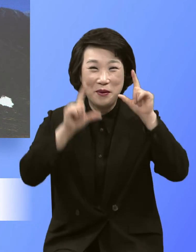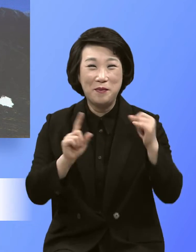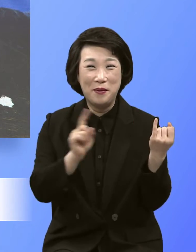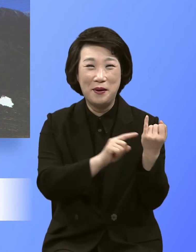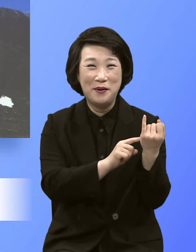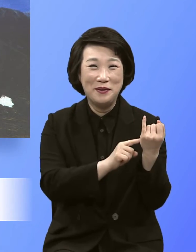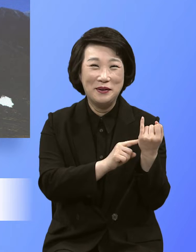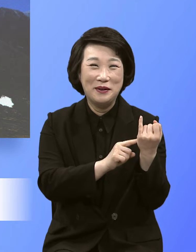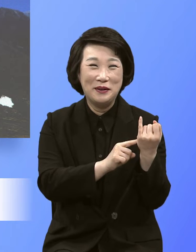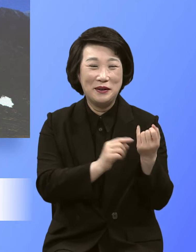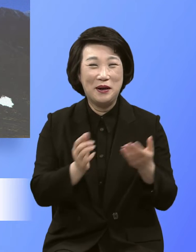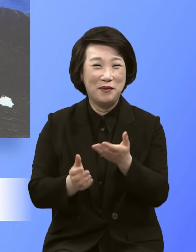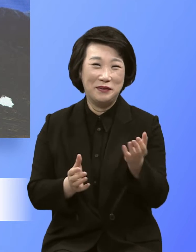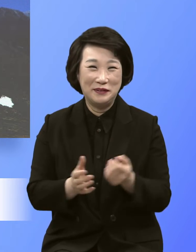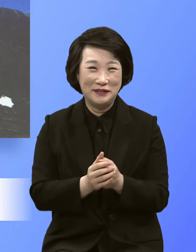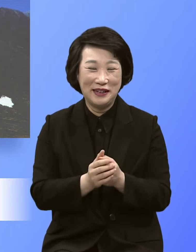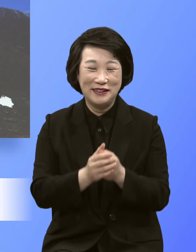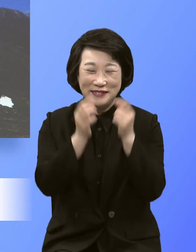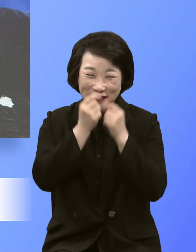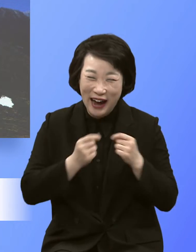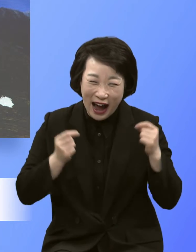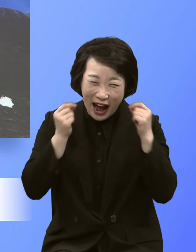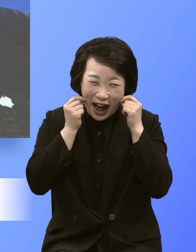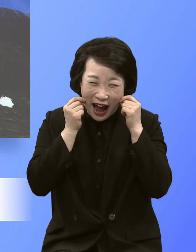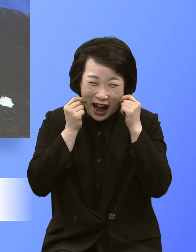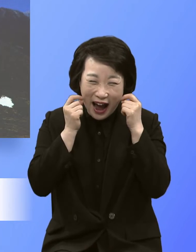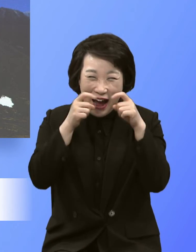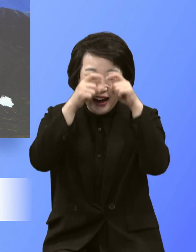그냥 호박에다 웃는 얼굴 그린 것처럼